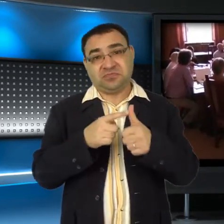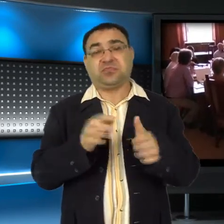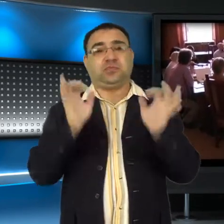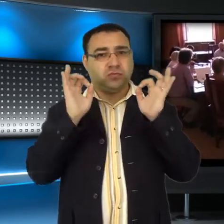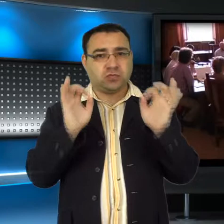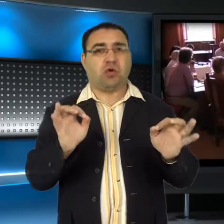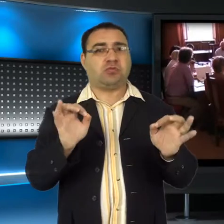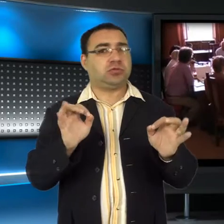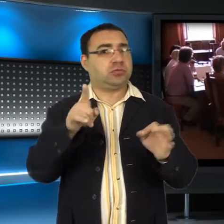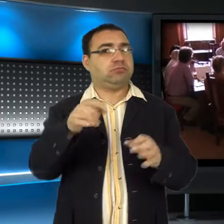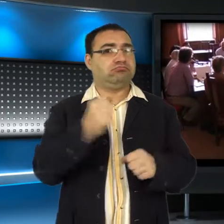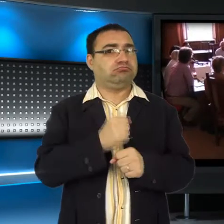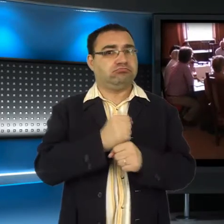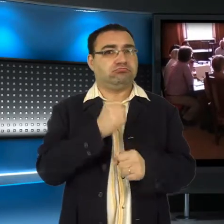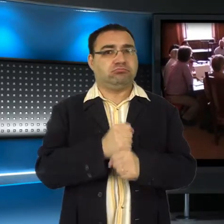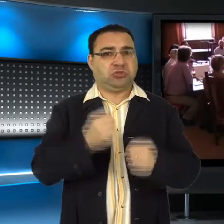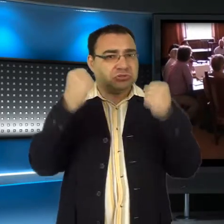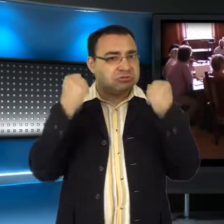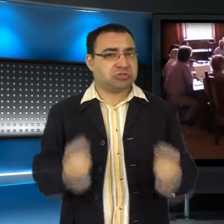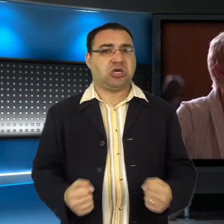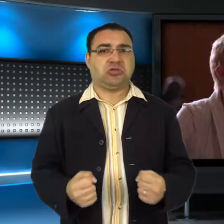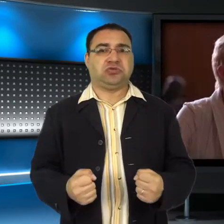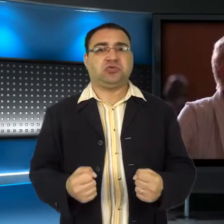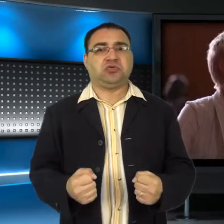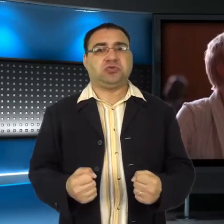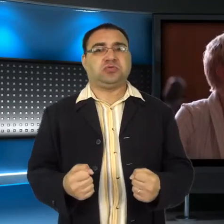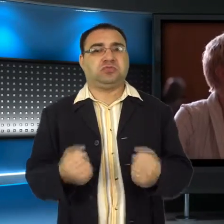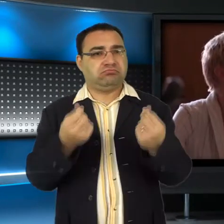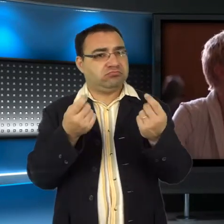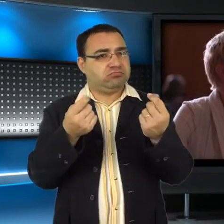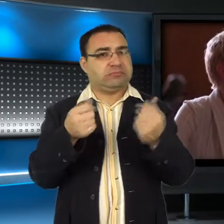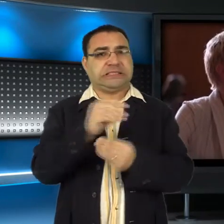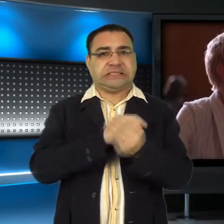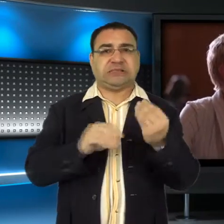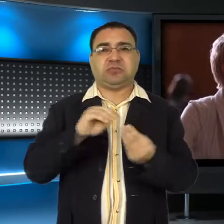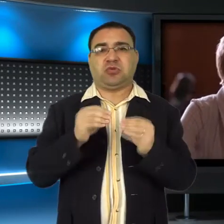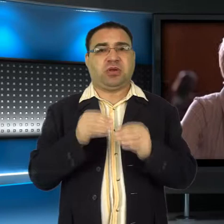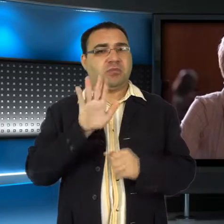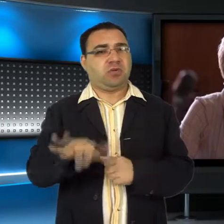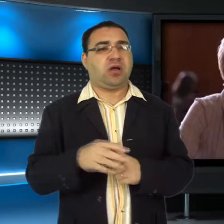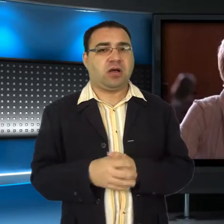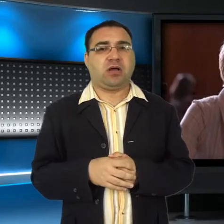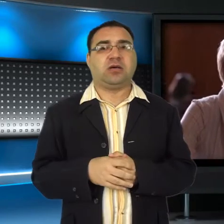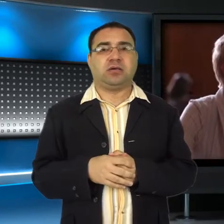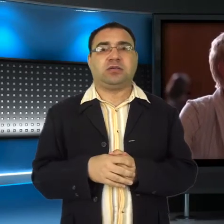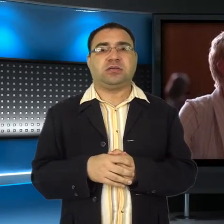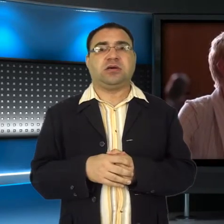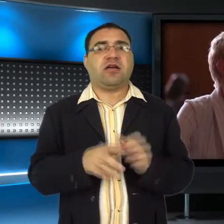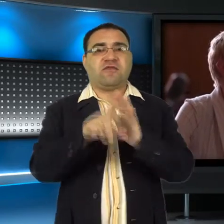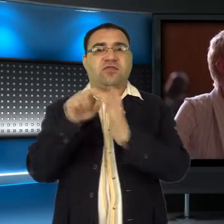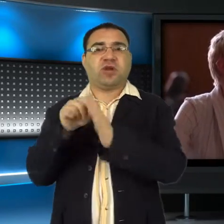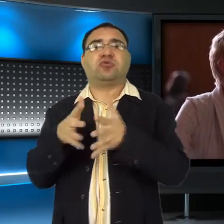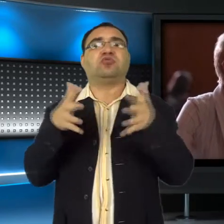wrażeniem ich rozmiaru, czyli ich ciężkości z punktu widzenia finansowego. Bo dobrze wybrano duże